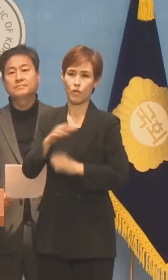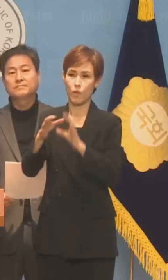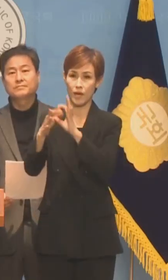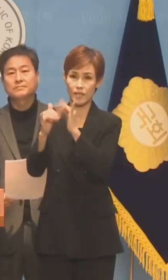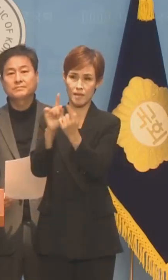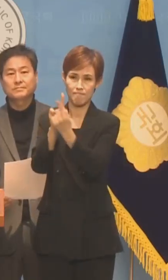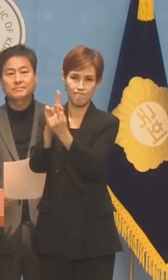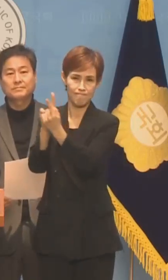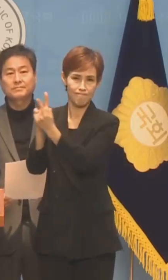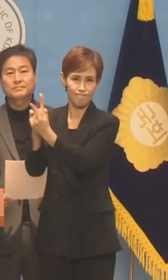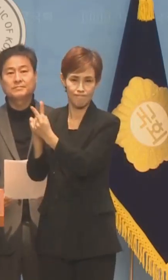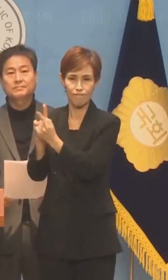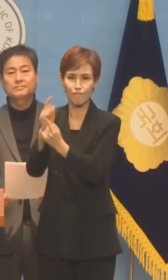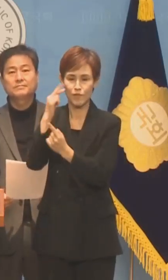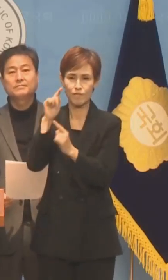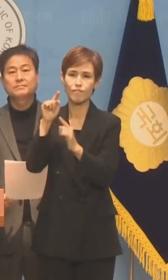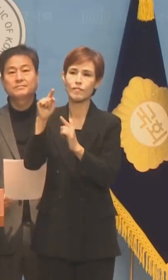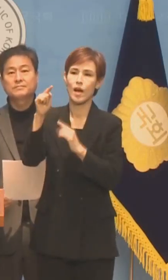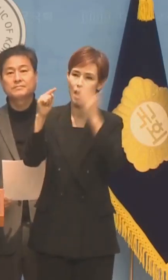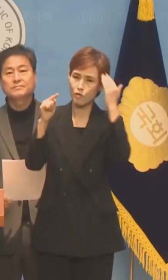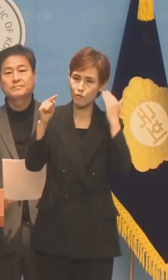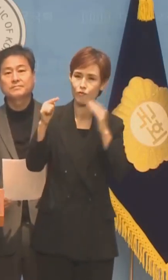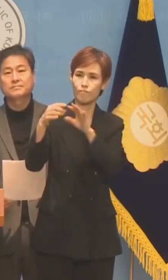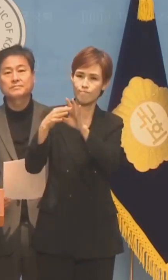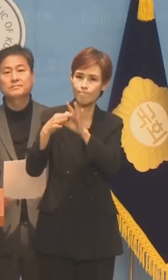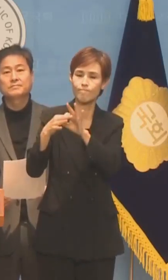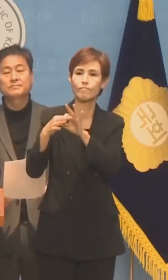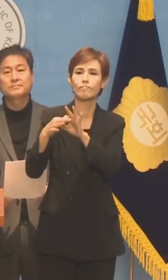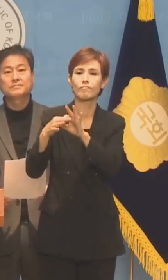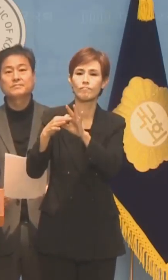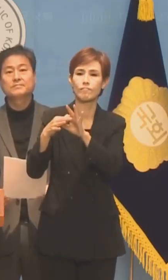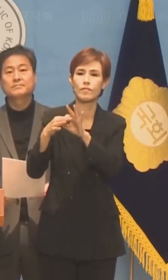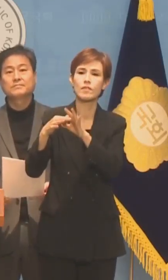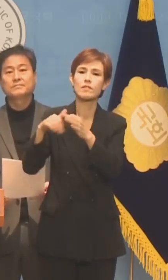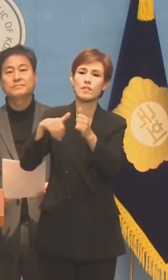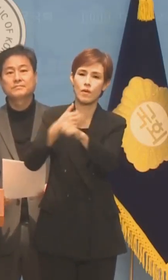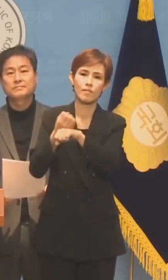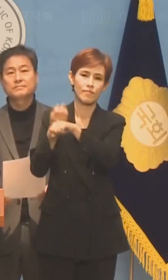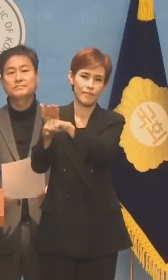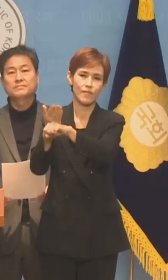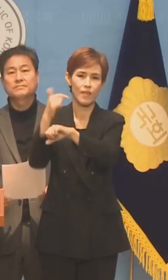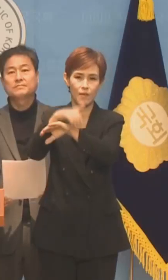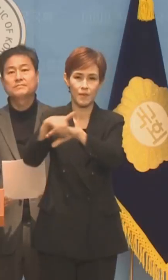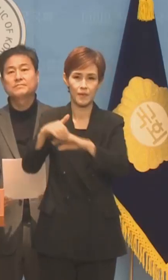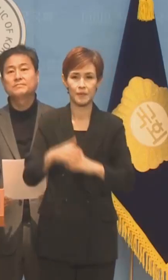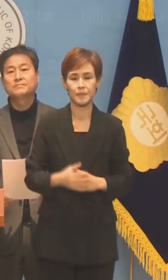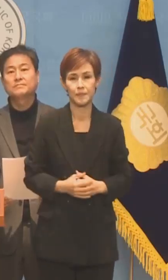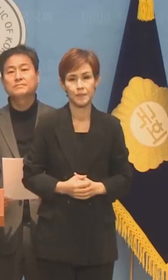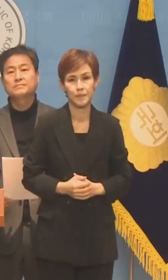관계자들과 만나 한미 양국 간 주요 현안에 대한 입장을 전달할 예정입니다.